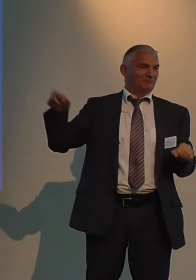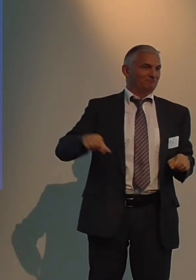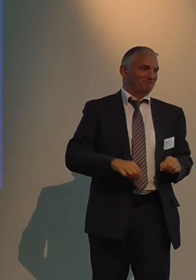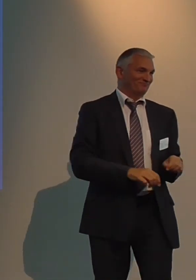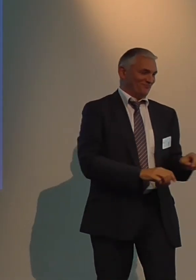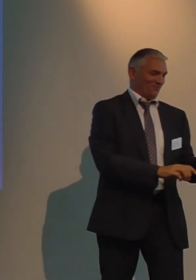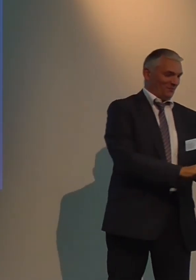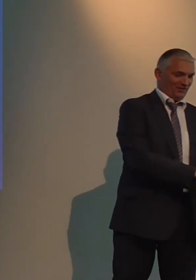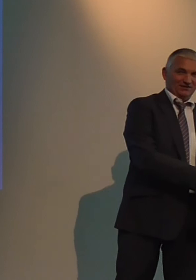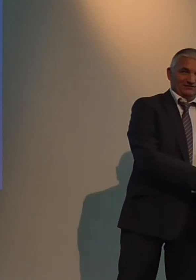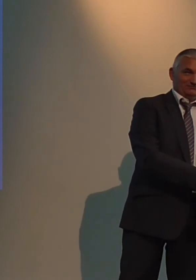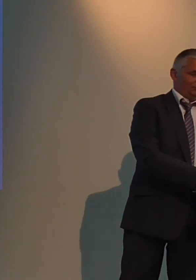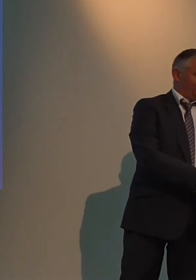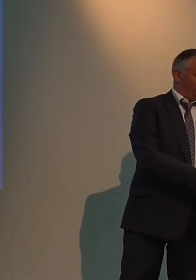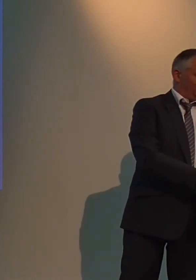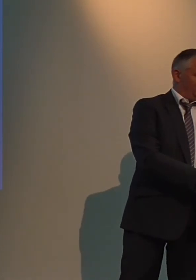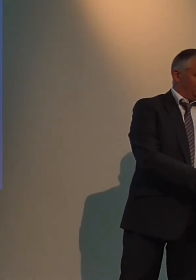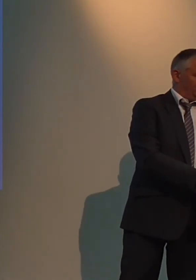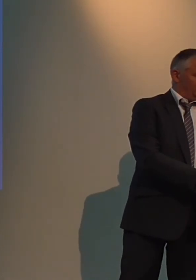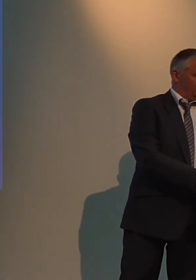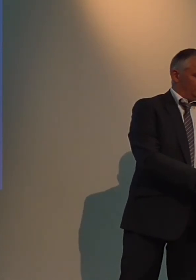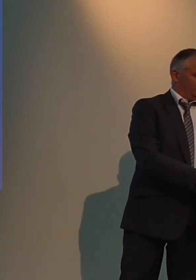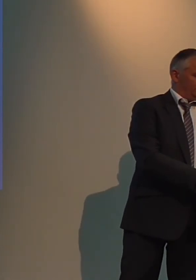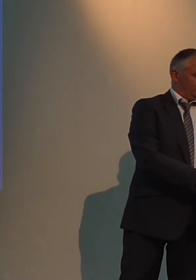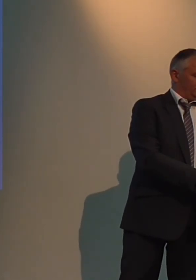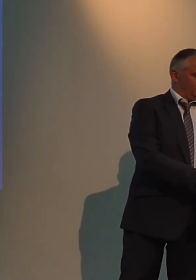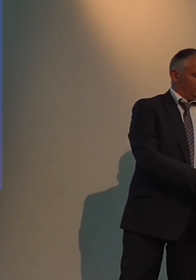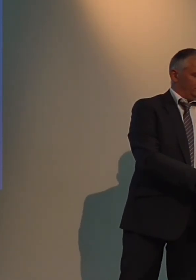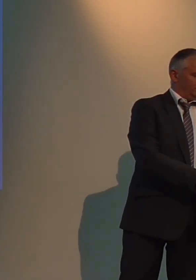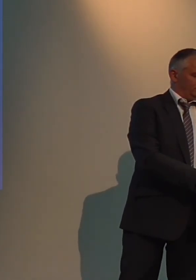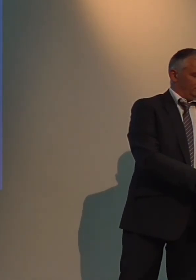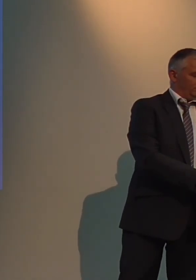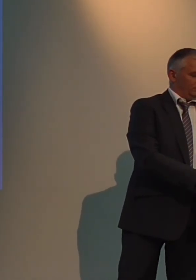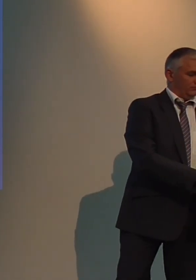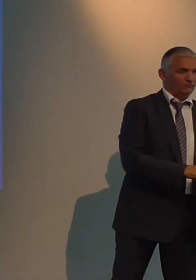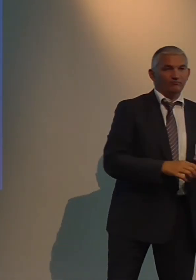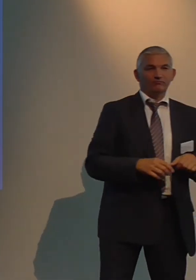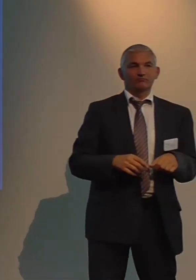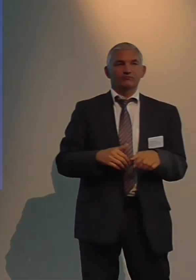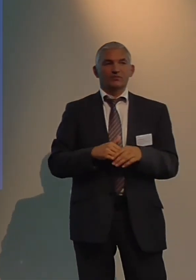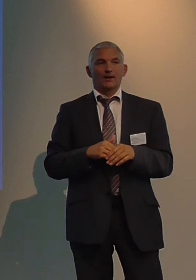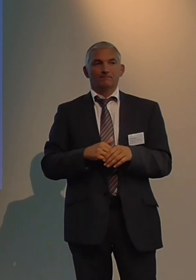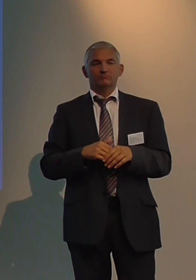Das habe ich jetzt nochmal vergrößert. Das ist das, was Sie vorher schon auf dem anderen Chart gesehen haben.